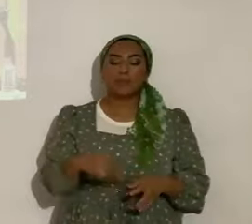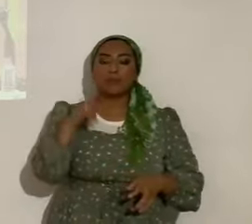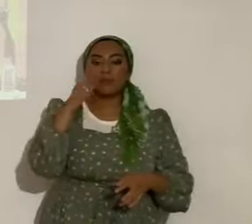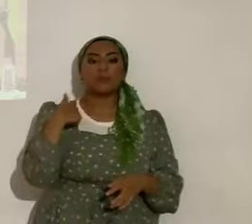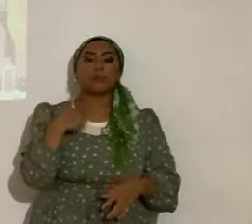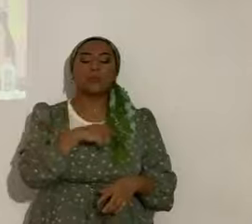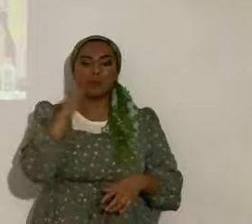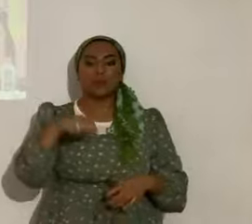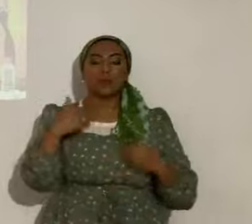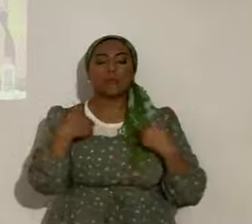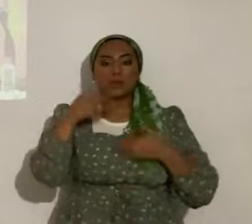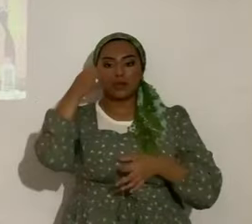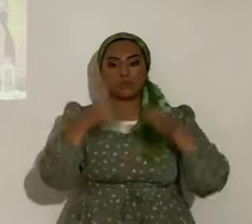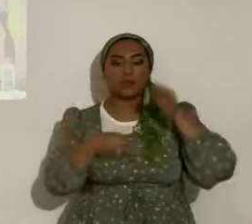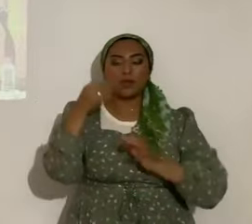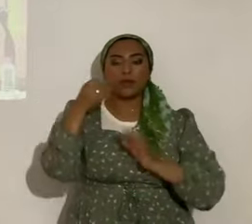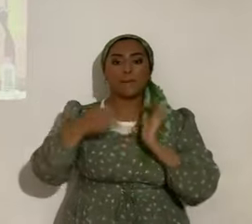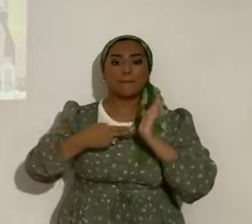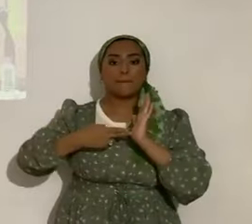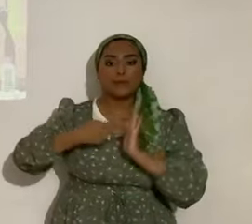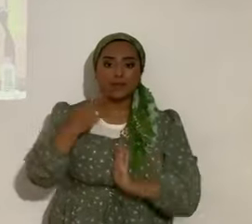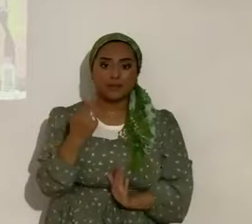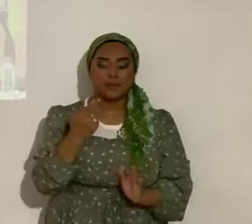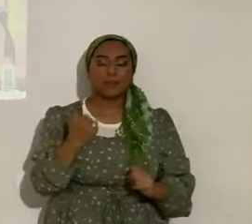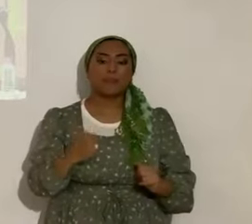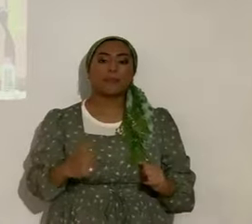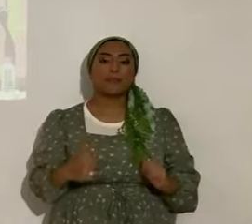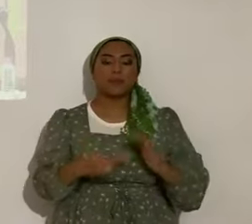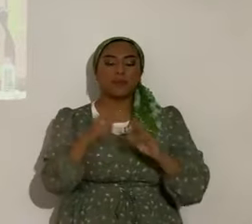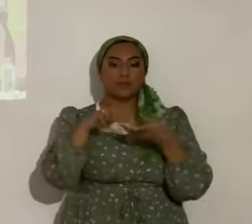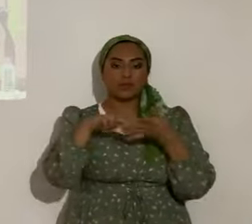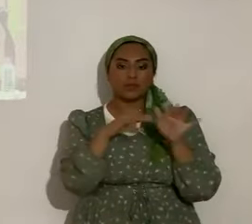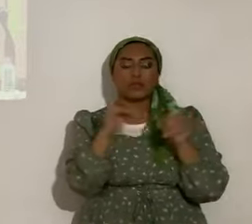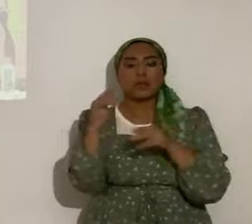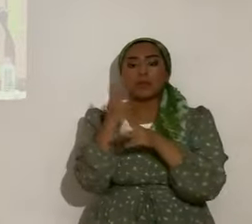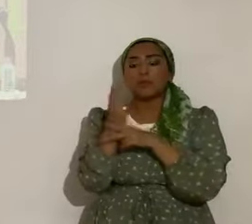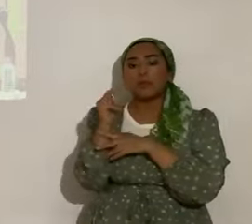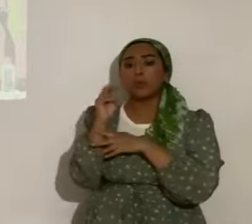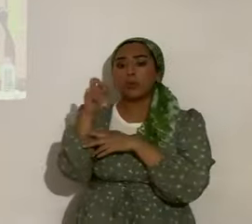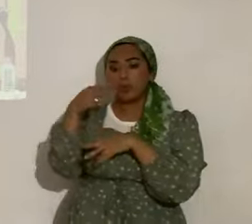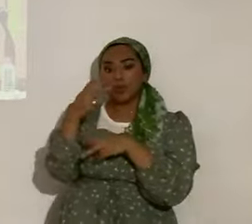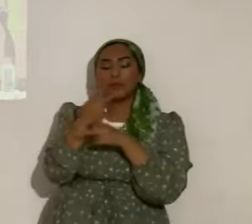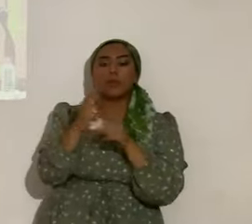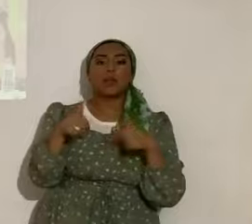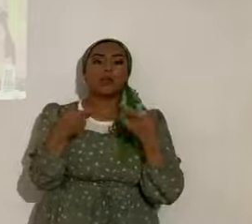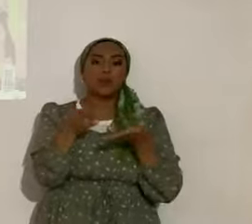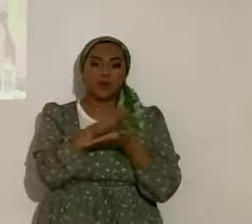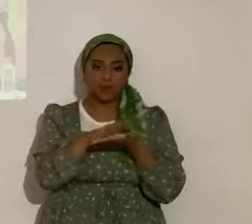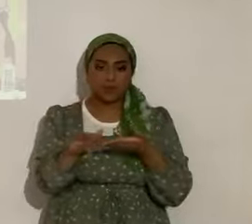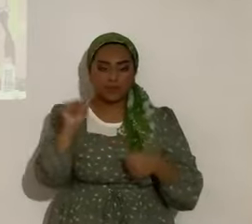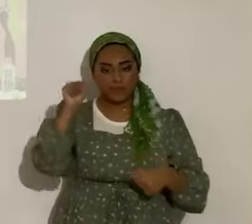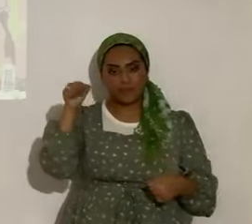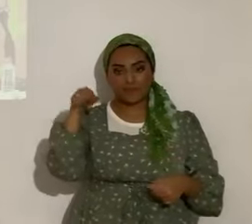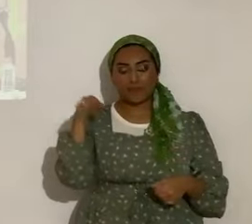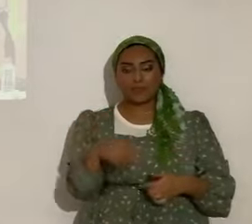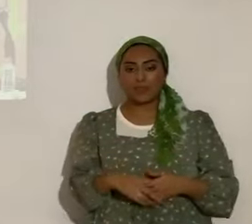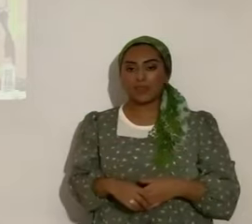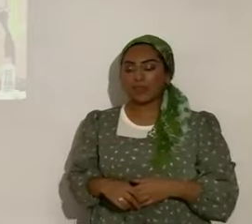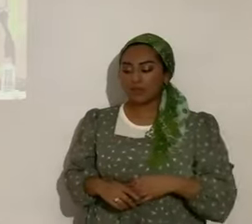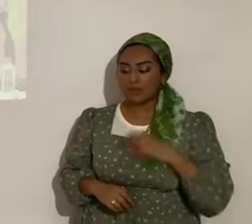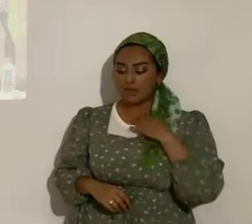una actitud recta. ¿Qué es una actitud recta? Guardar la Torah, guardar la santidad. ¿De acuerdo?